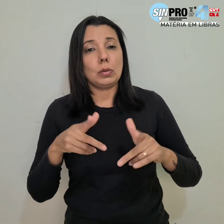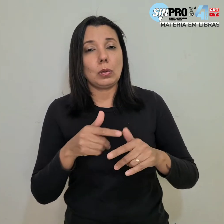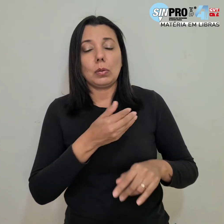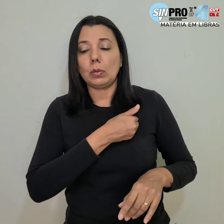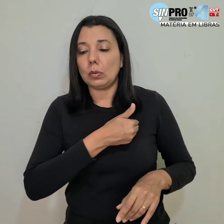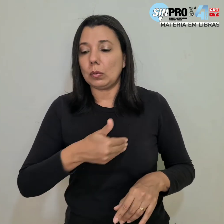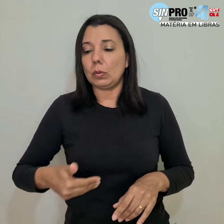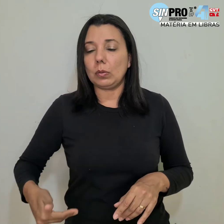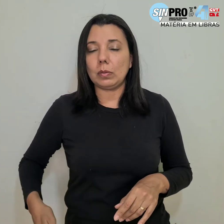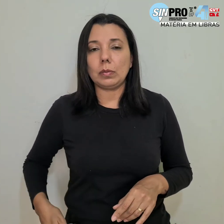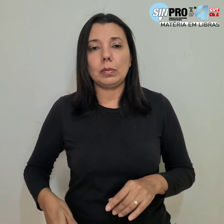os governadores,